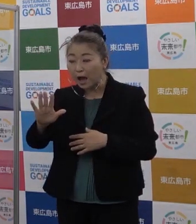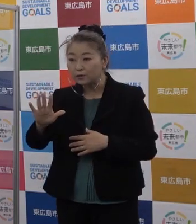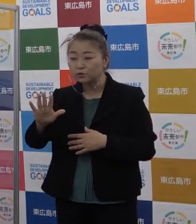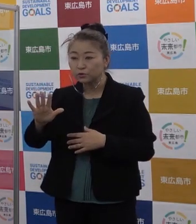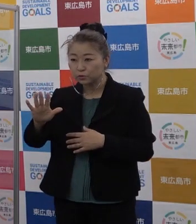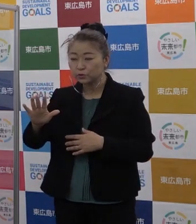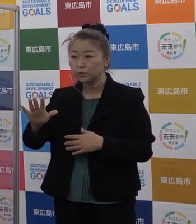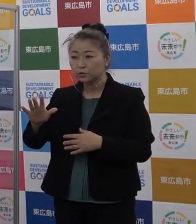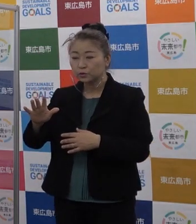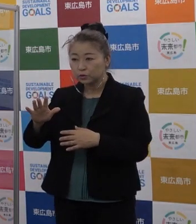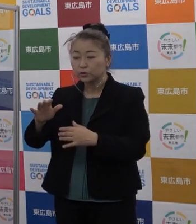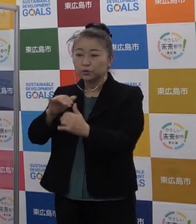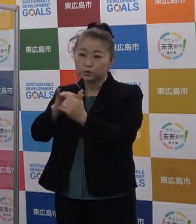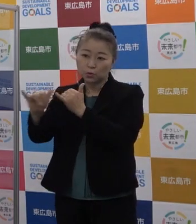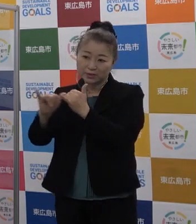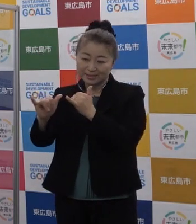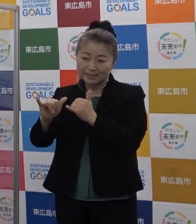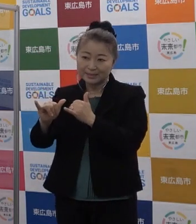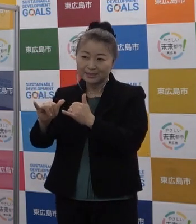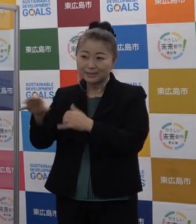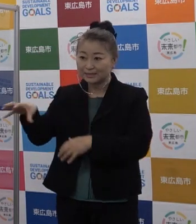するそういう都市において